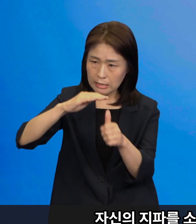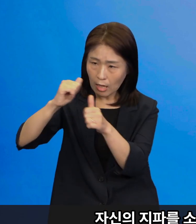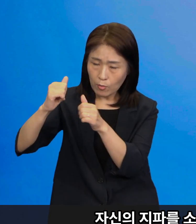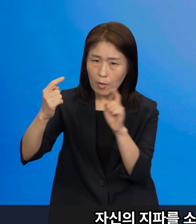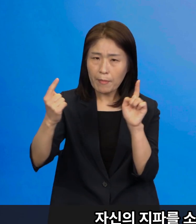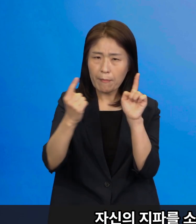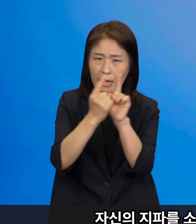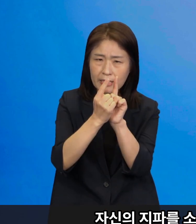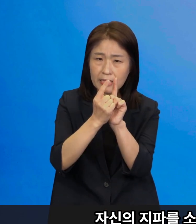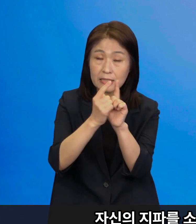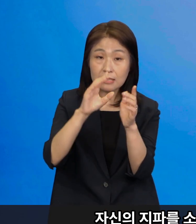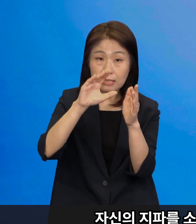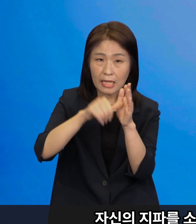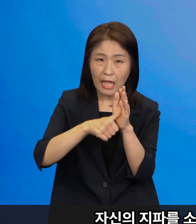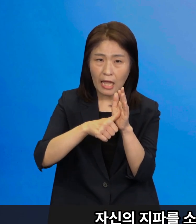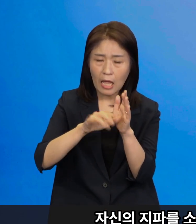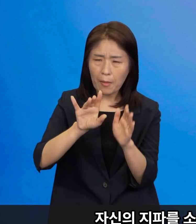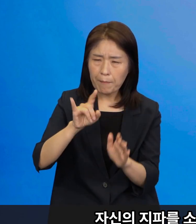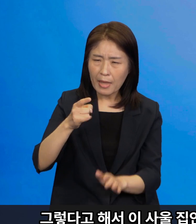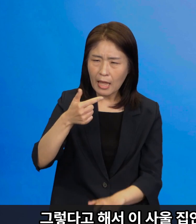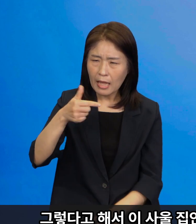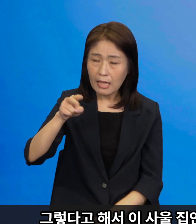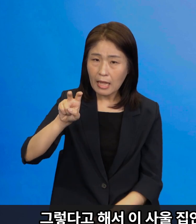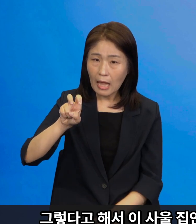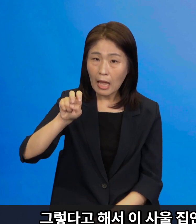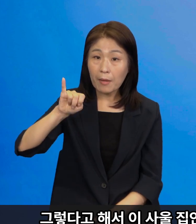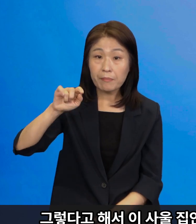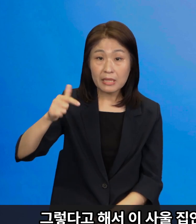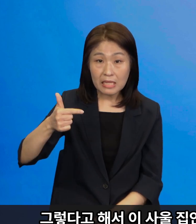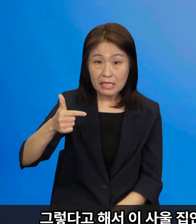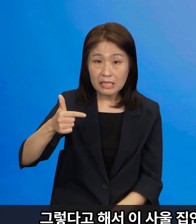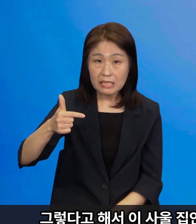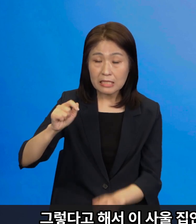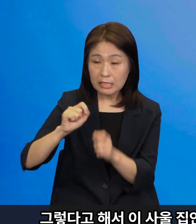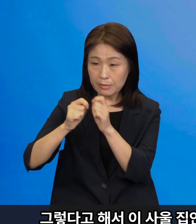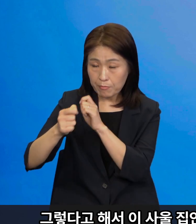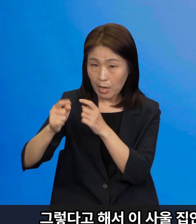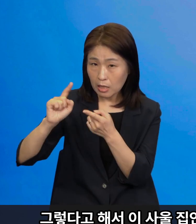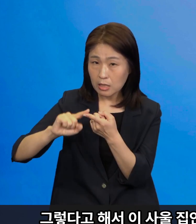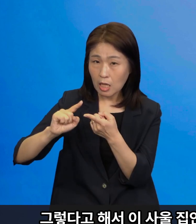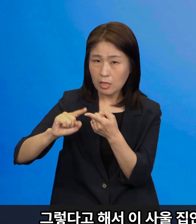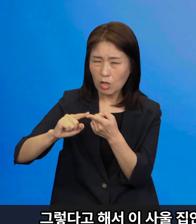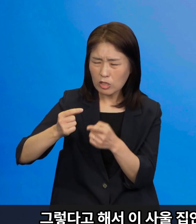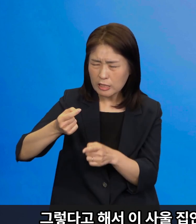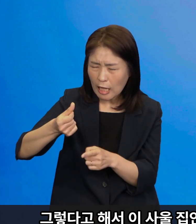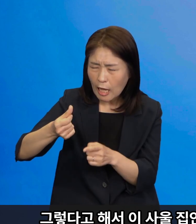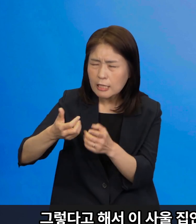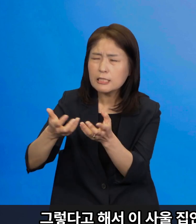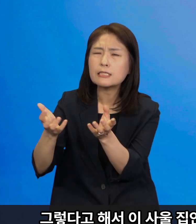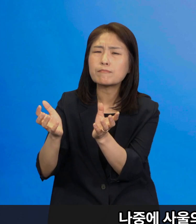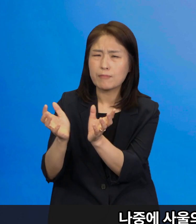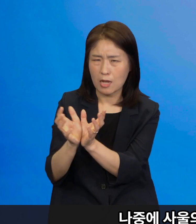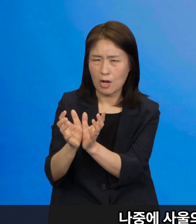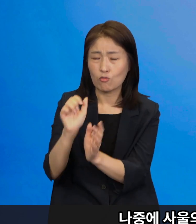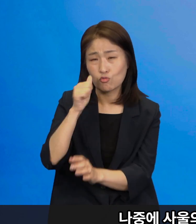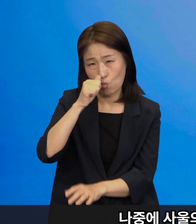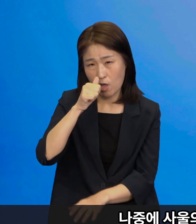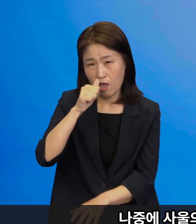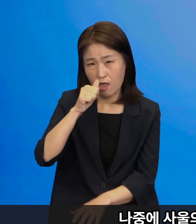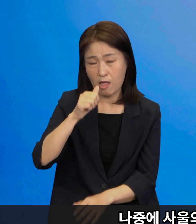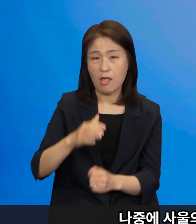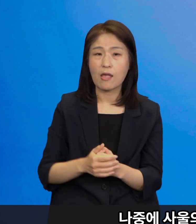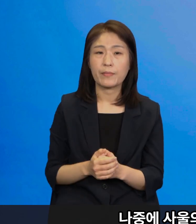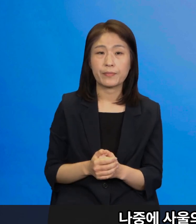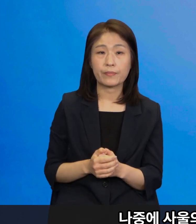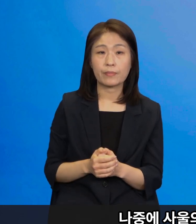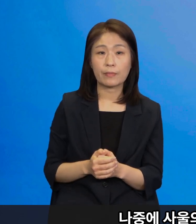지파를 소개를 하는 것이 맞는 말이에요. 그렇다고 해서 이 사울 집안이 그럼 뭐 가난하고 약했냐? 그렇지는 않습니다. 나중에 이